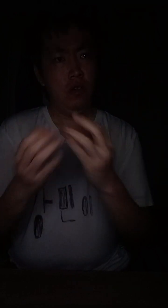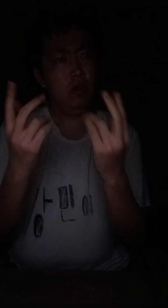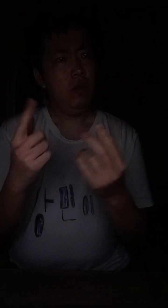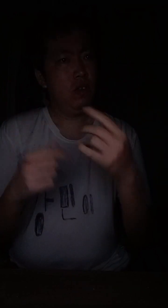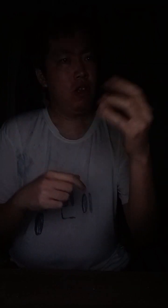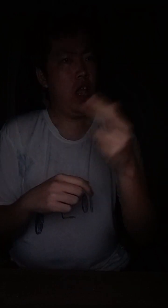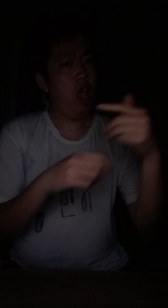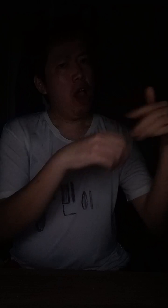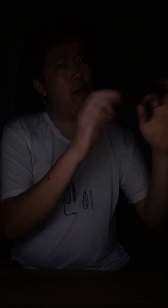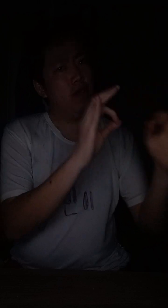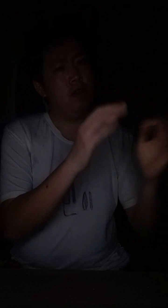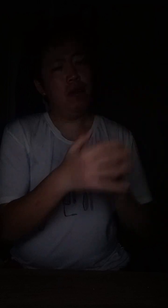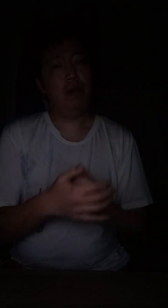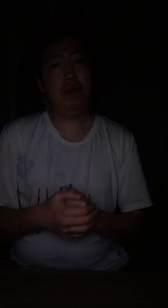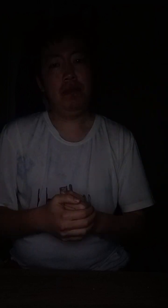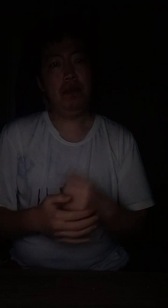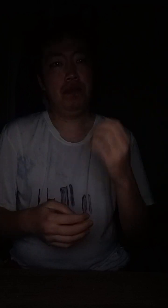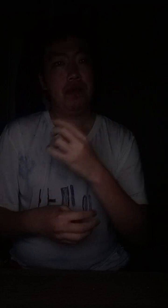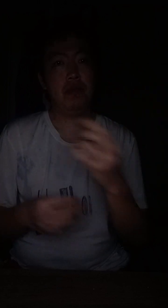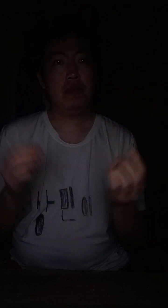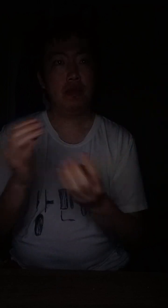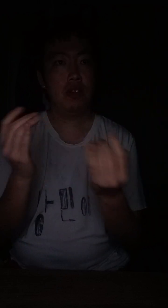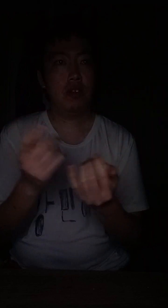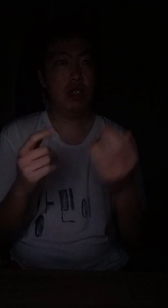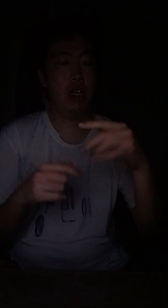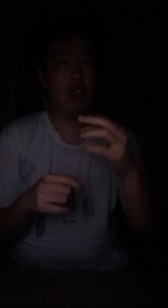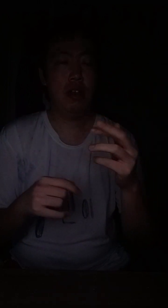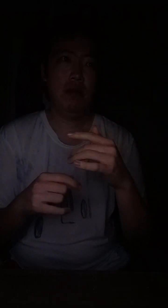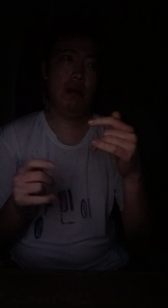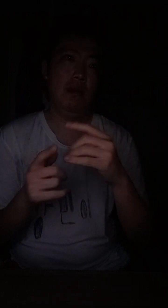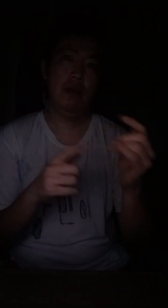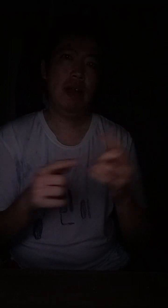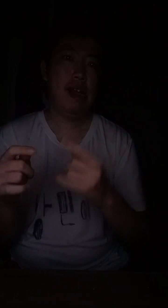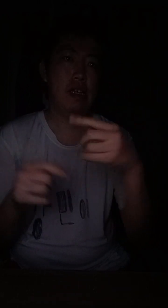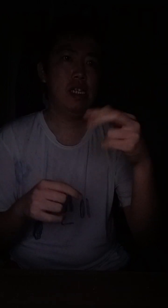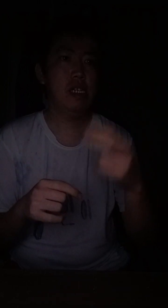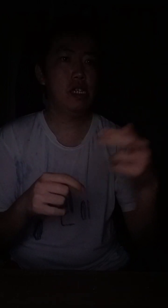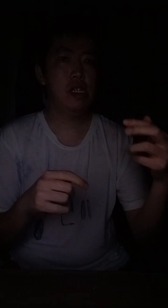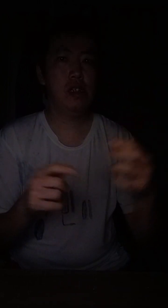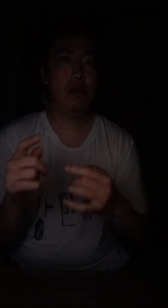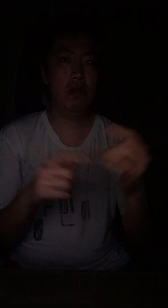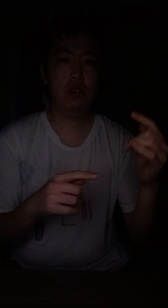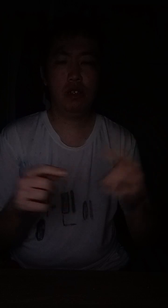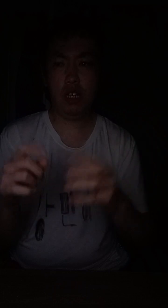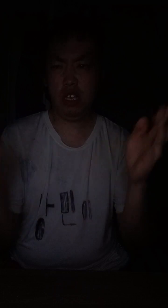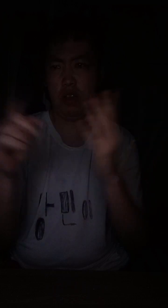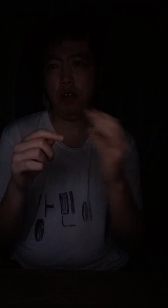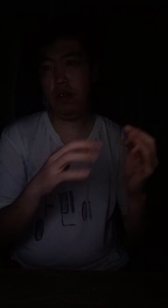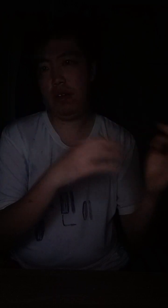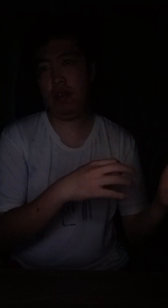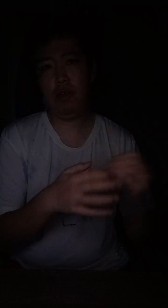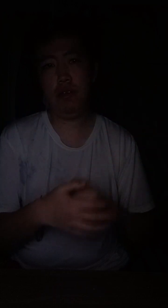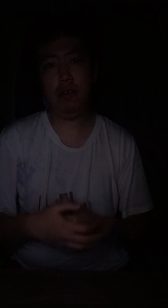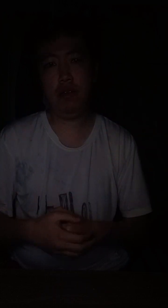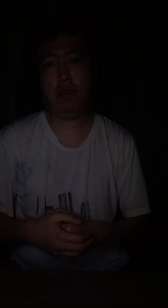의견에 참여했습니다. 그러자 야권 성향 이사들은 법원에 박 사장 후보자 임명 효력 정지 가처분 신청을 냈습니다. 앞서